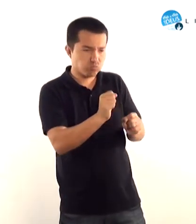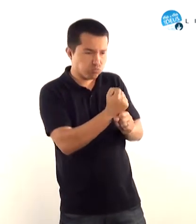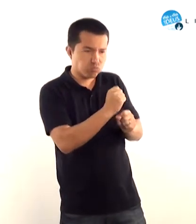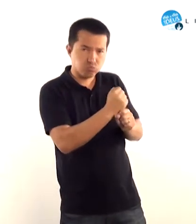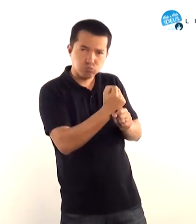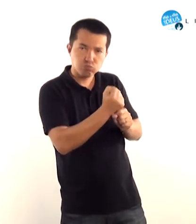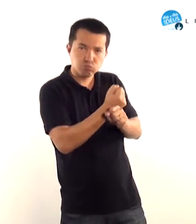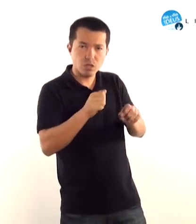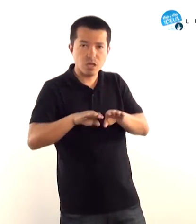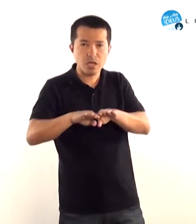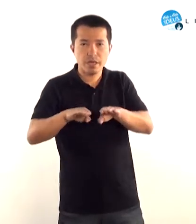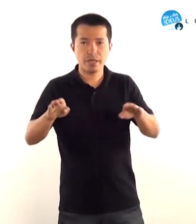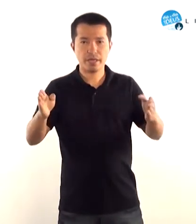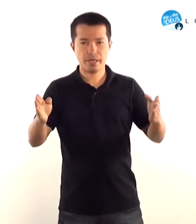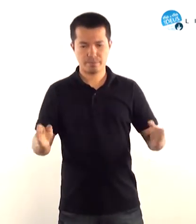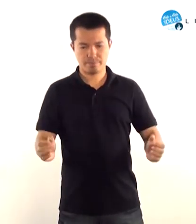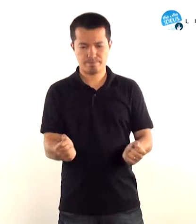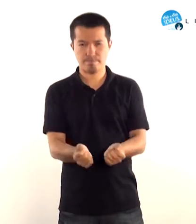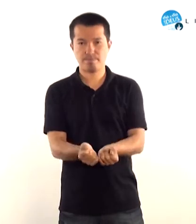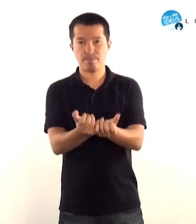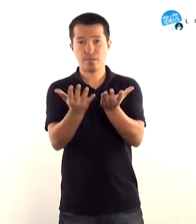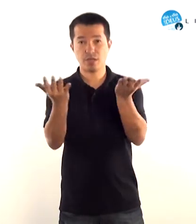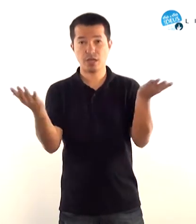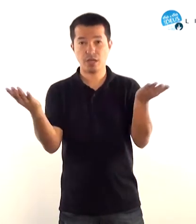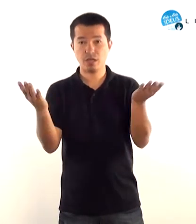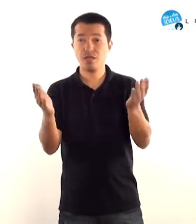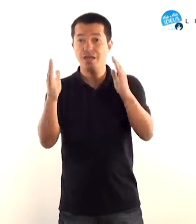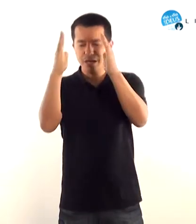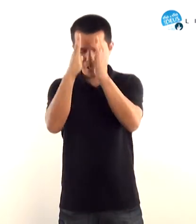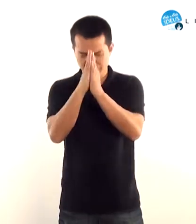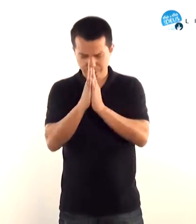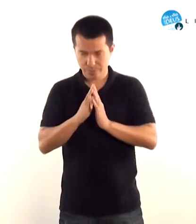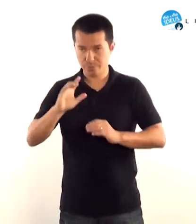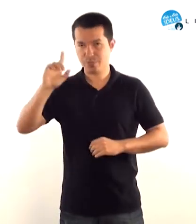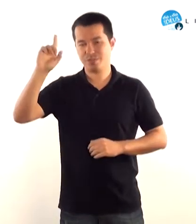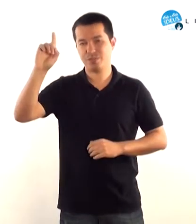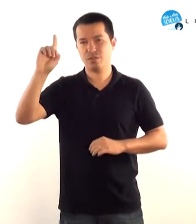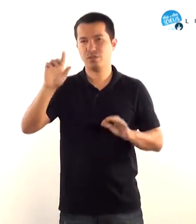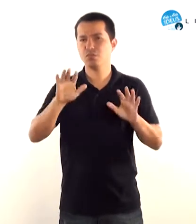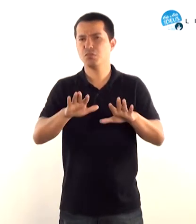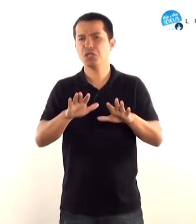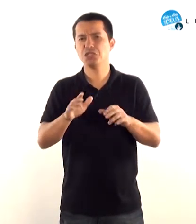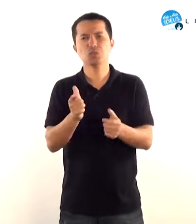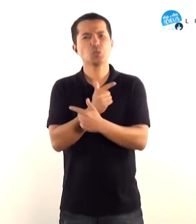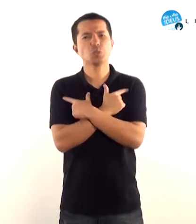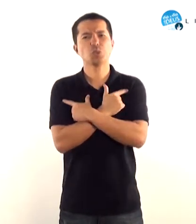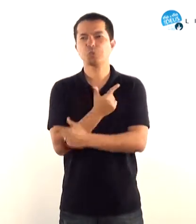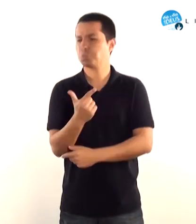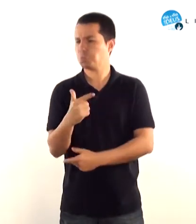E na verdade, o que a sequência bíblica nos mostra é um